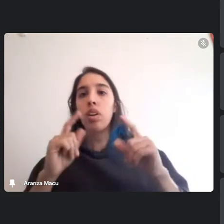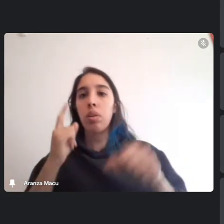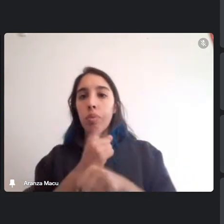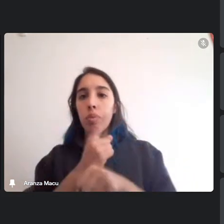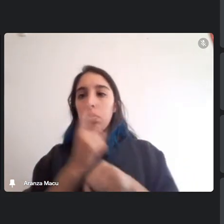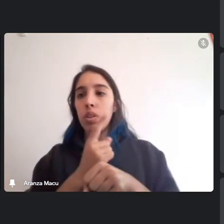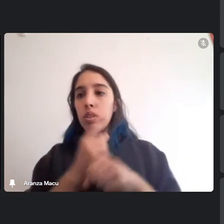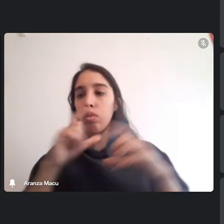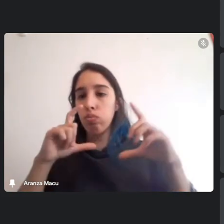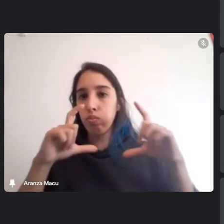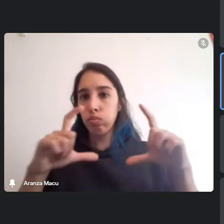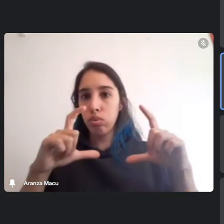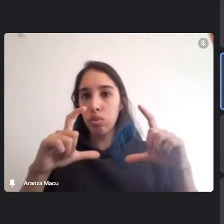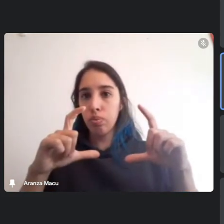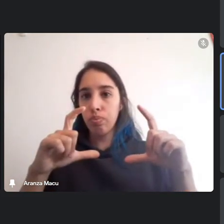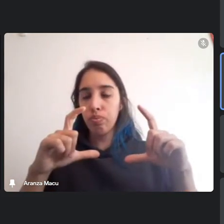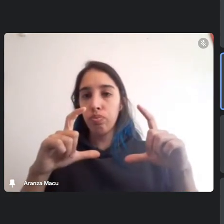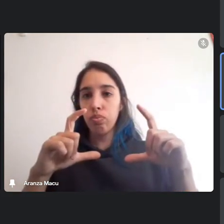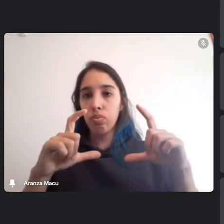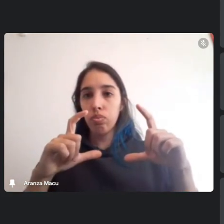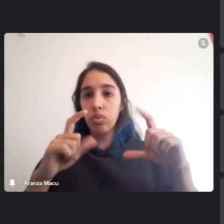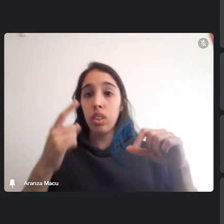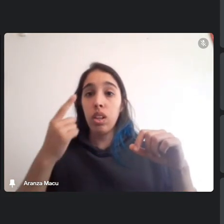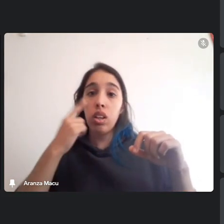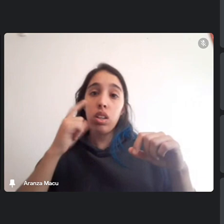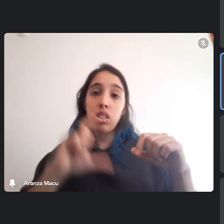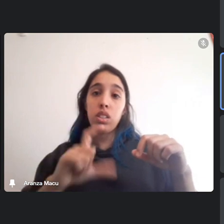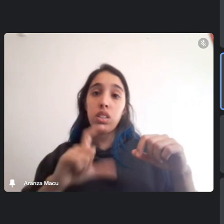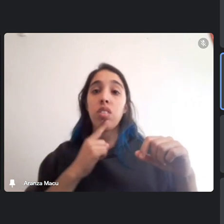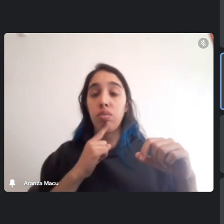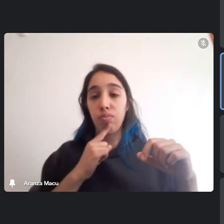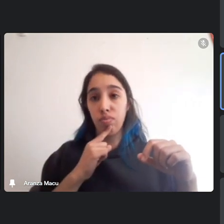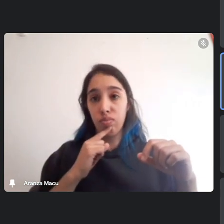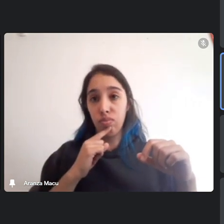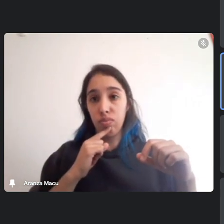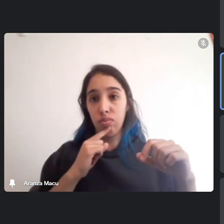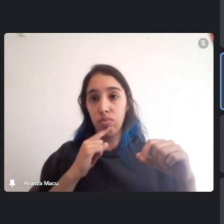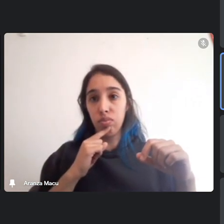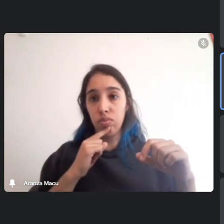TIC y CT. Bien. El segundo.